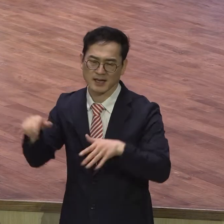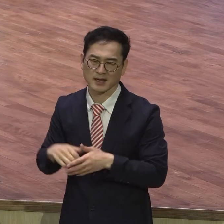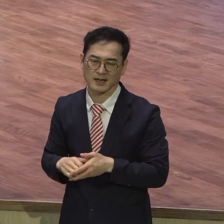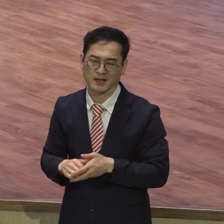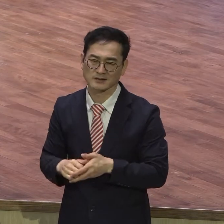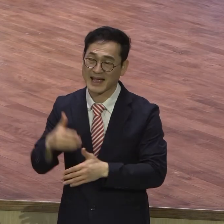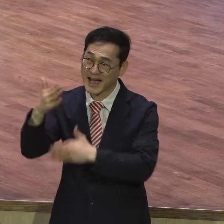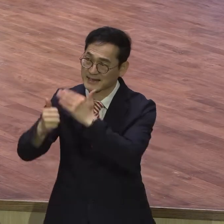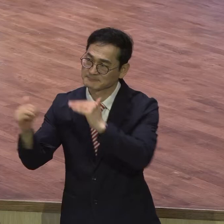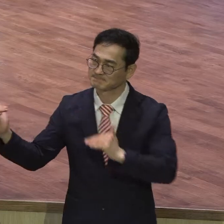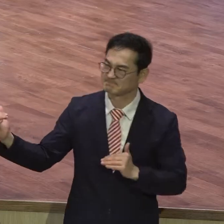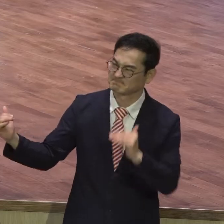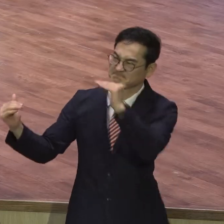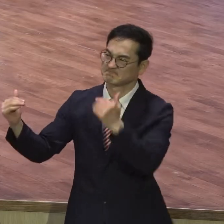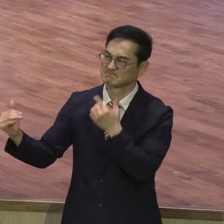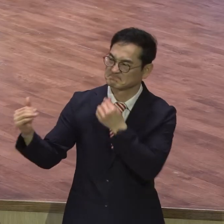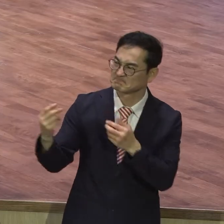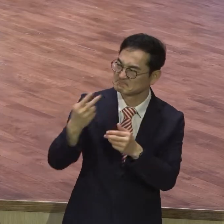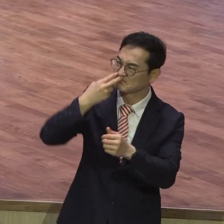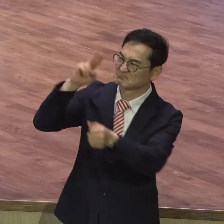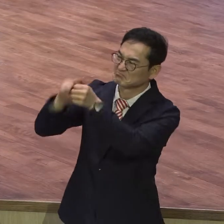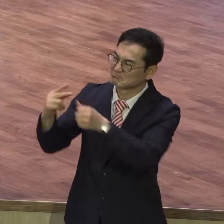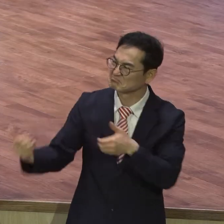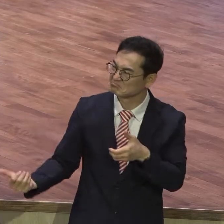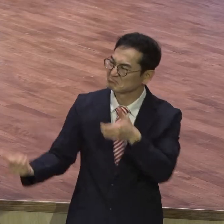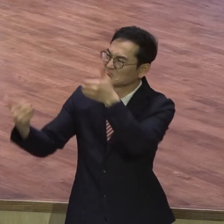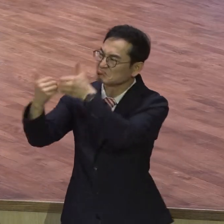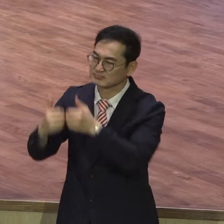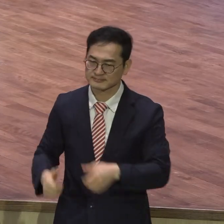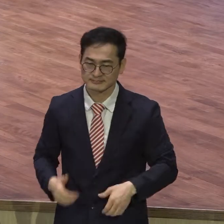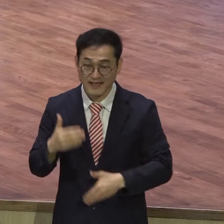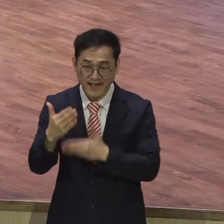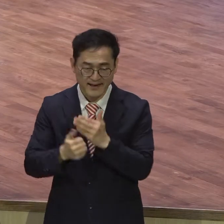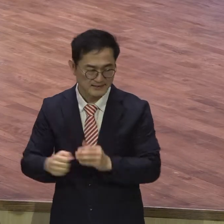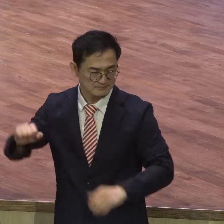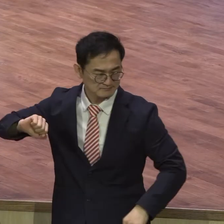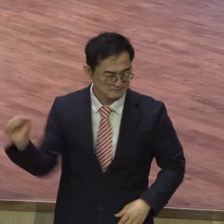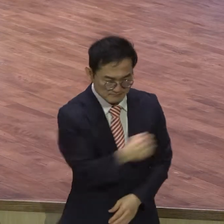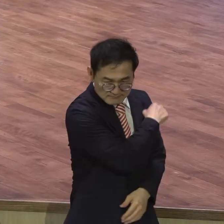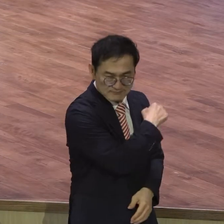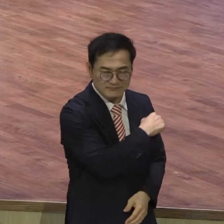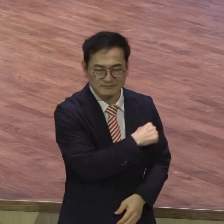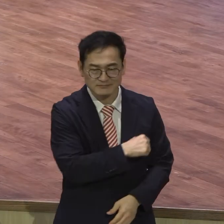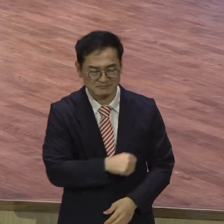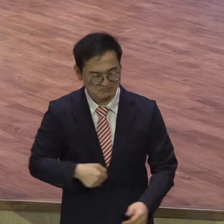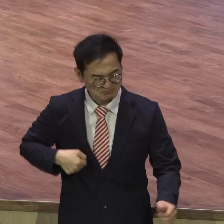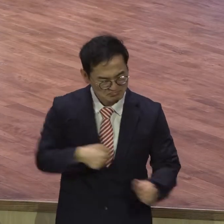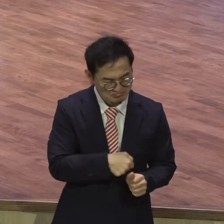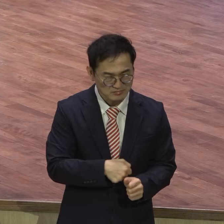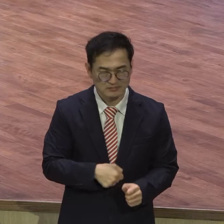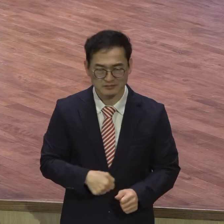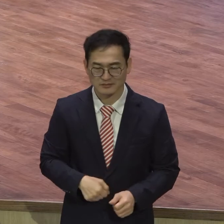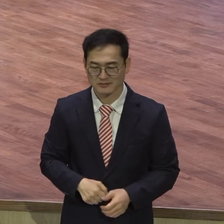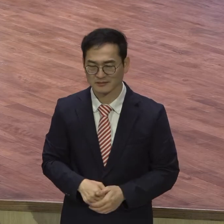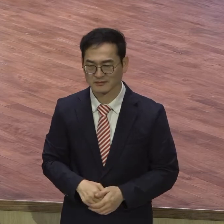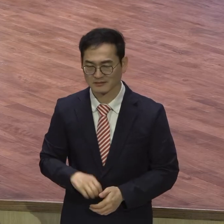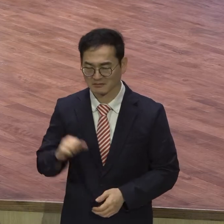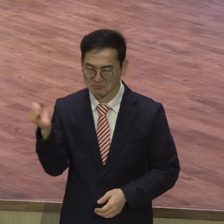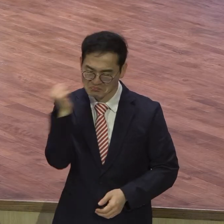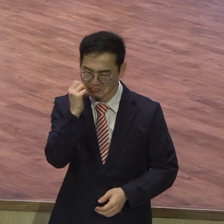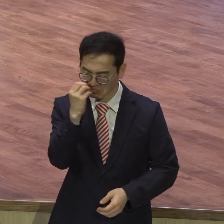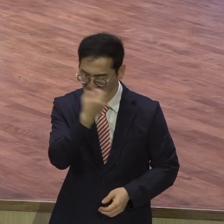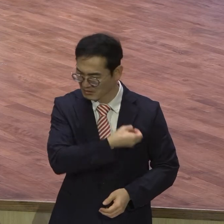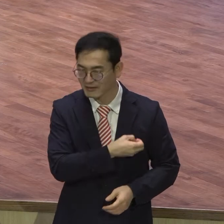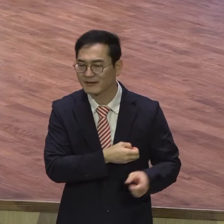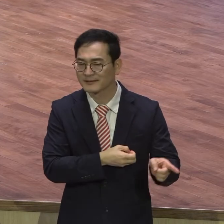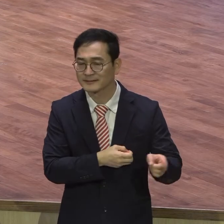같이 높아지려고 하는 반란 이게 이제 무슨 겁니다 하나님 피조물이 하나님처럼 되려고 지금 이단들